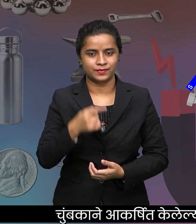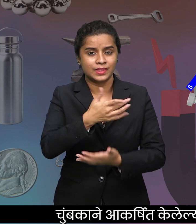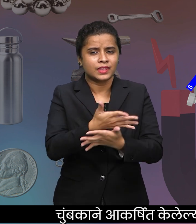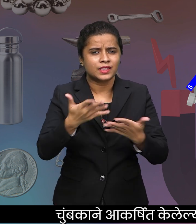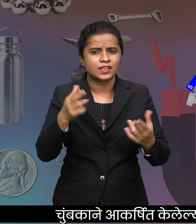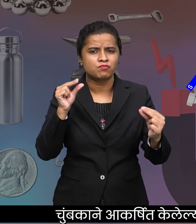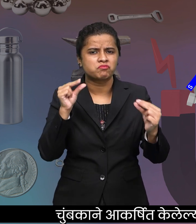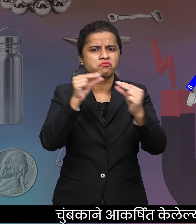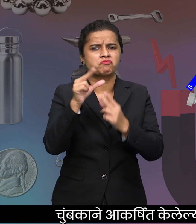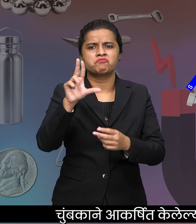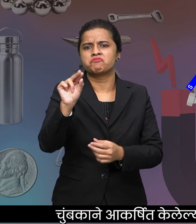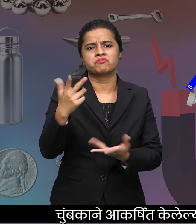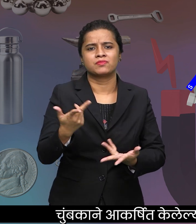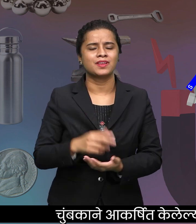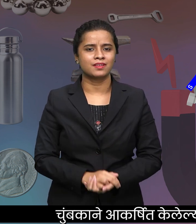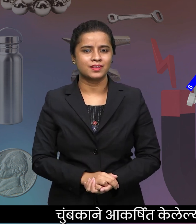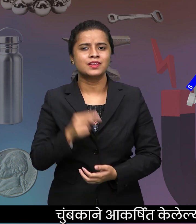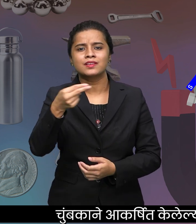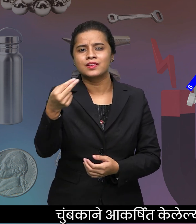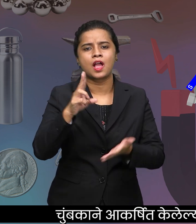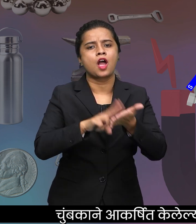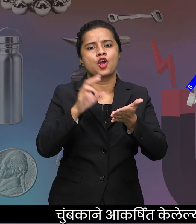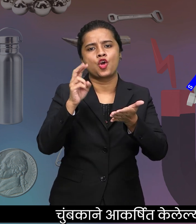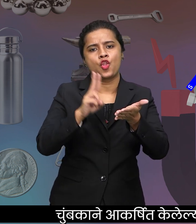चुंबकाने आकर्षित न केलेल्या पदार्थांना अचुंबकीय पदार्थ म्हणतात.